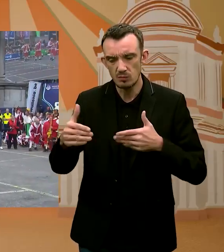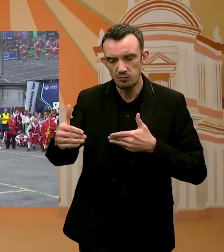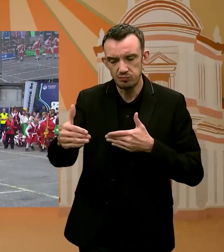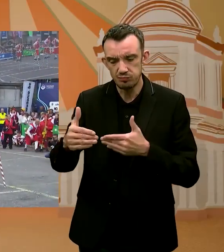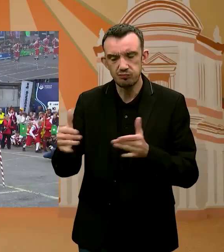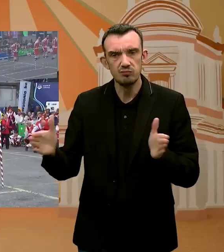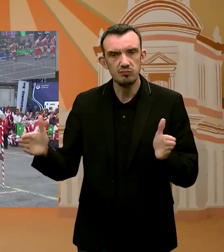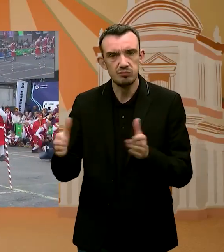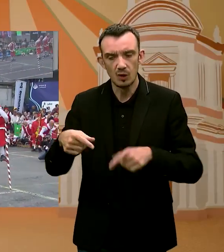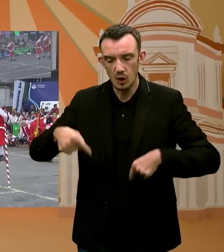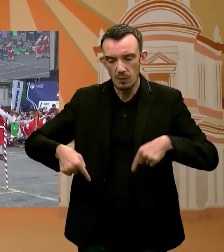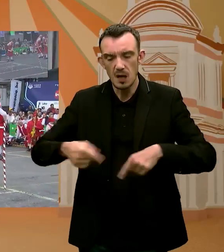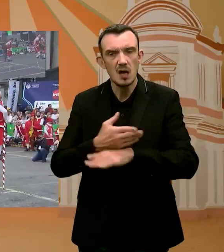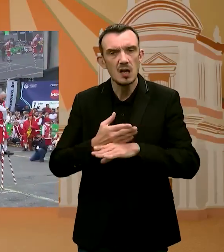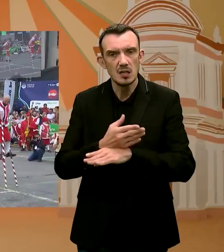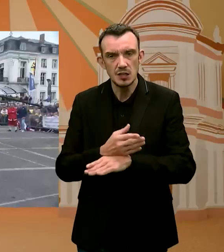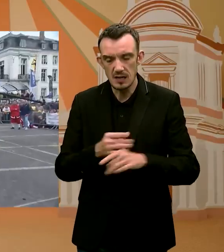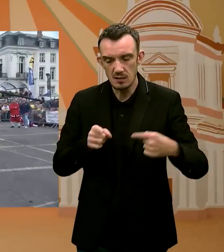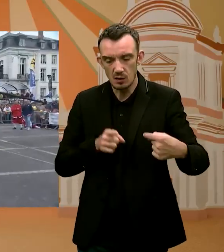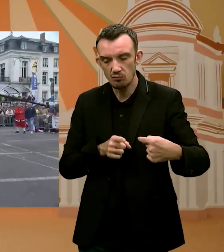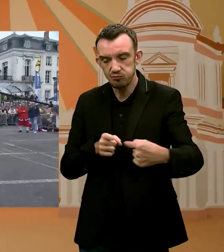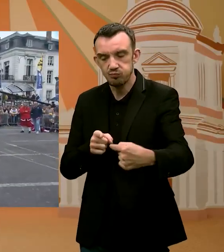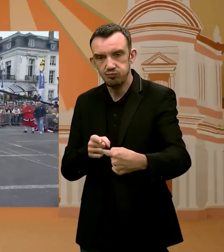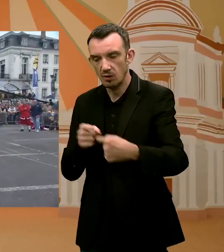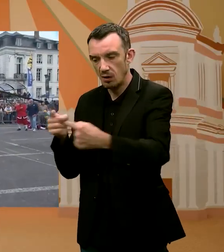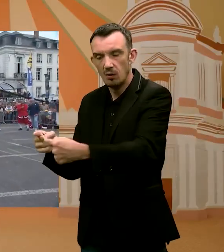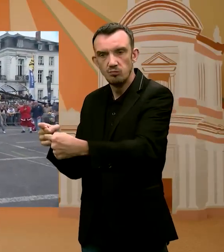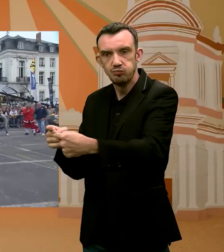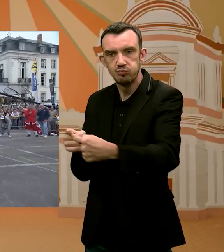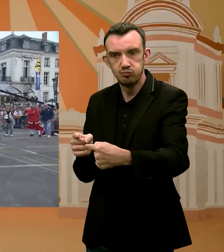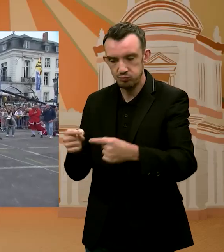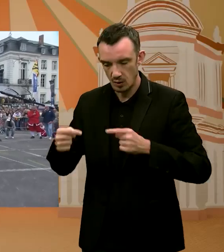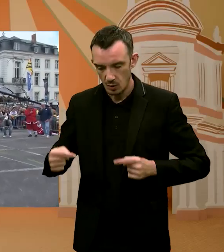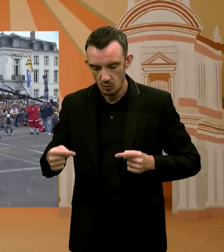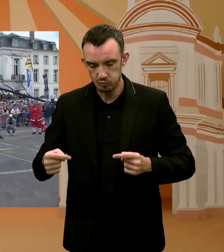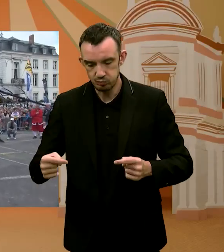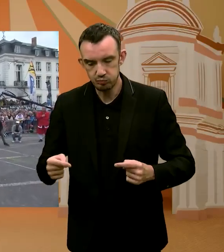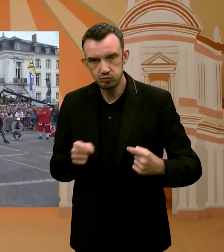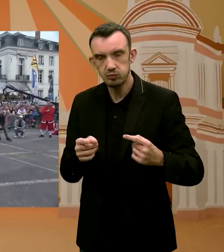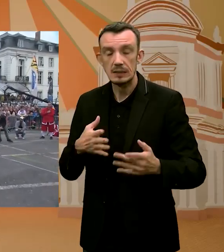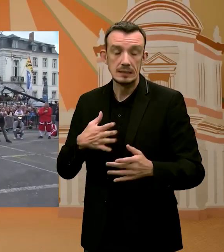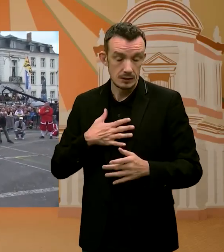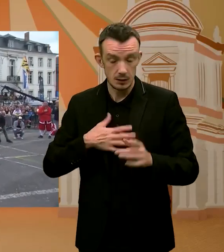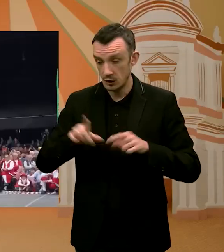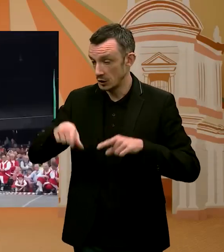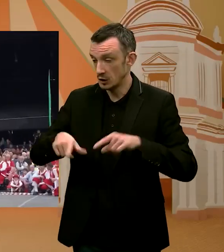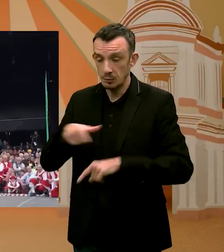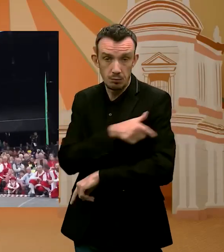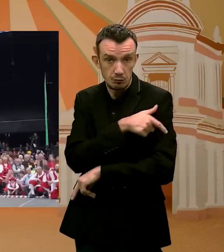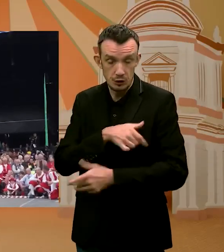fait par le président. Ou voilà, s'il pourrait ou pas, ça c'est eux qui choisissent. Ça dépendra si, je ne sais pas, Alice,